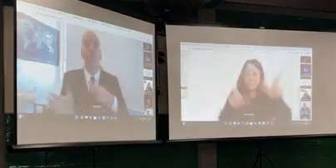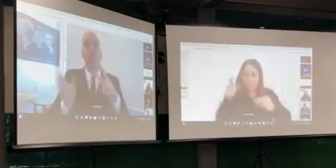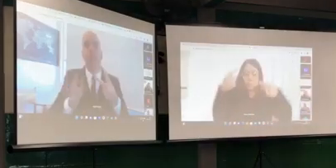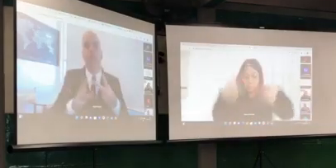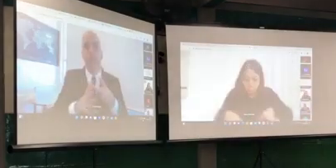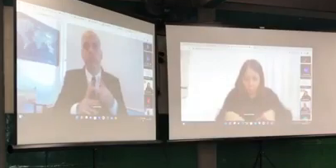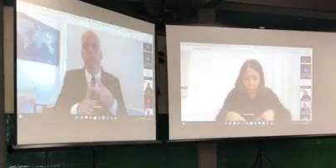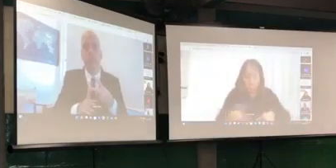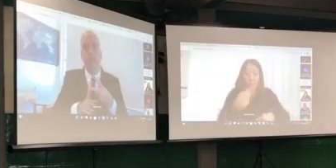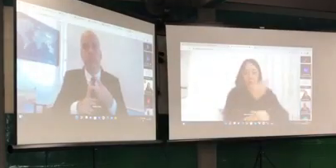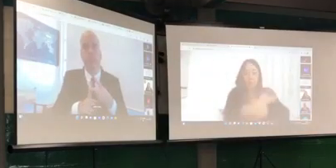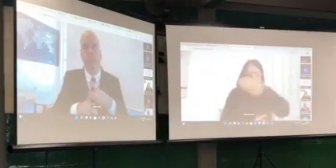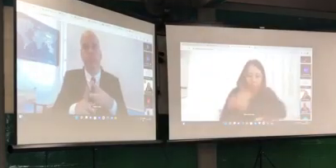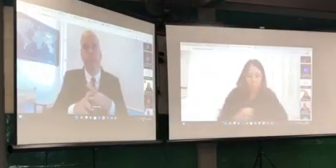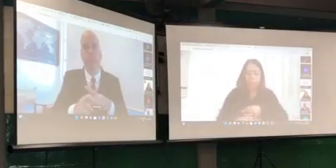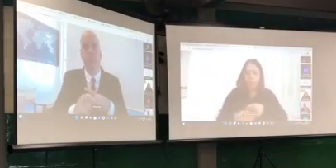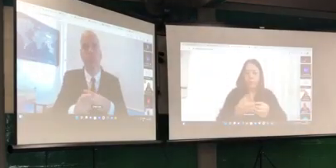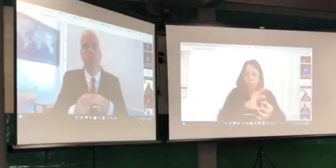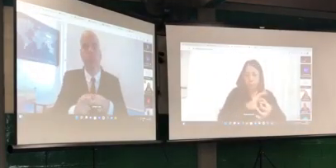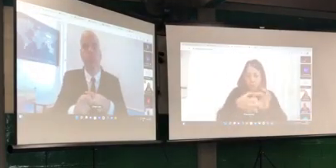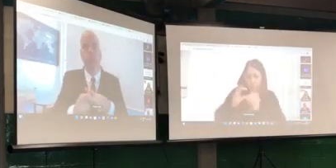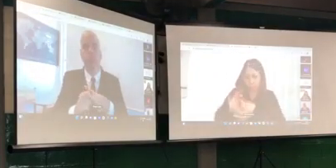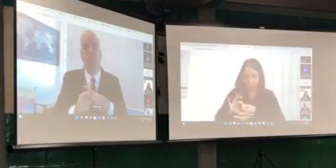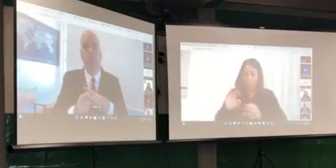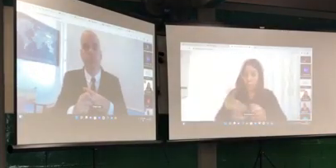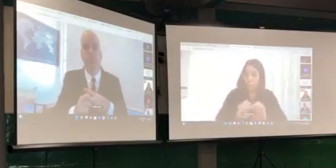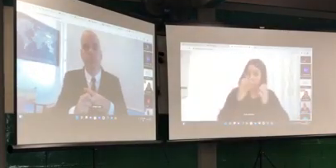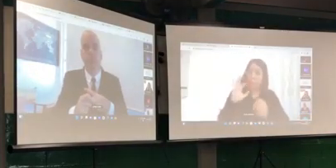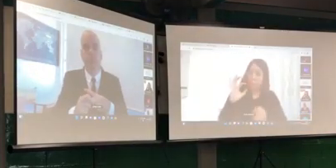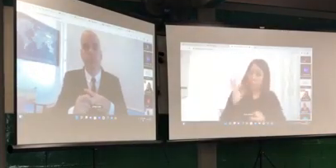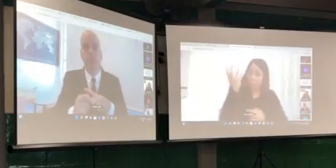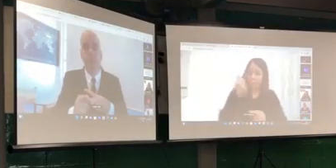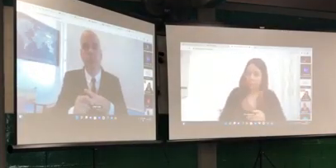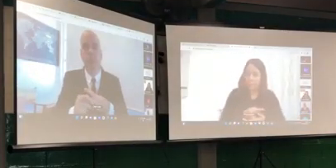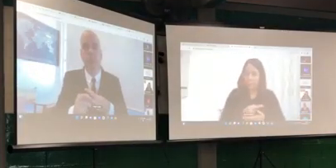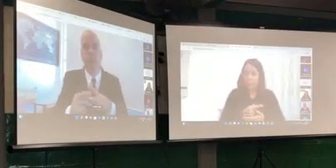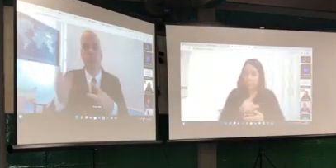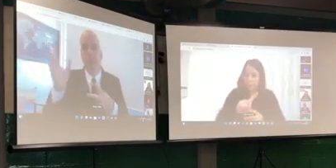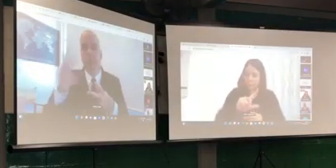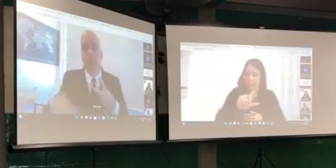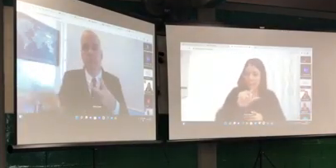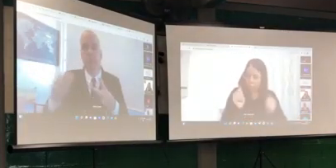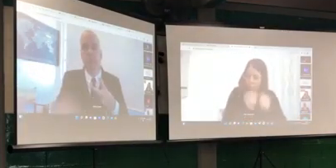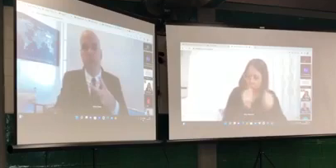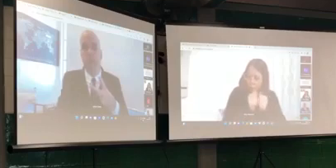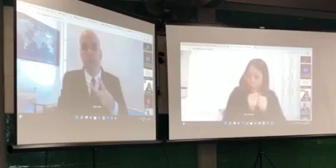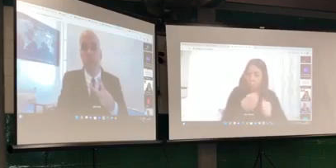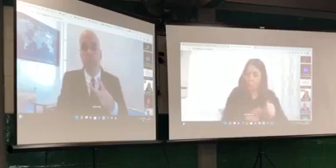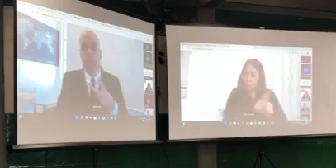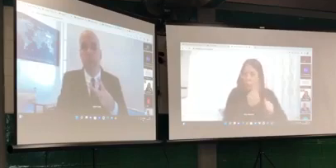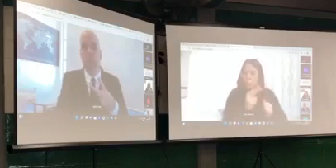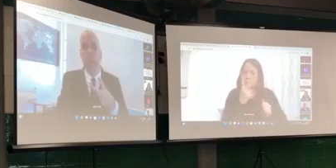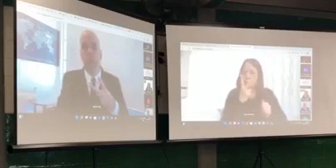a Paralimpíadas, né, que é um evento que acontece posterior, junto, né, utilizando os mesmos